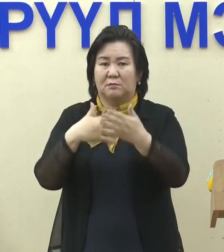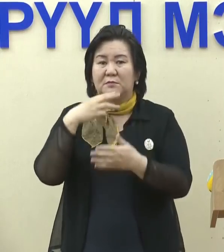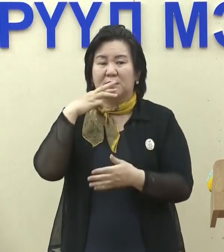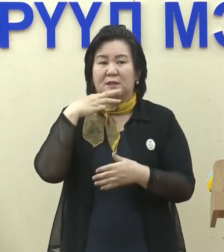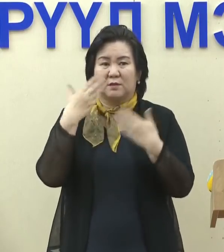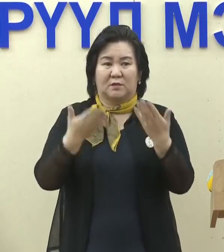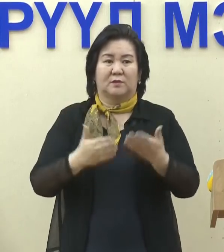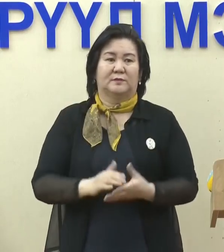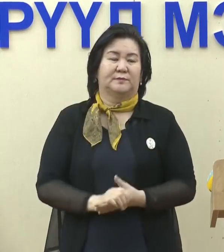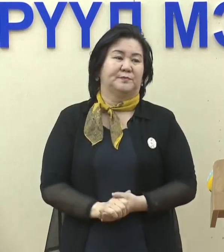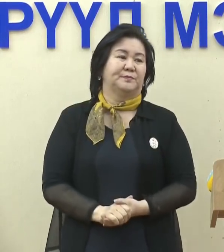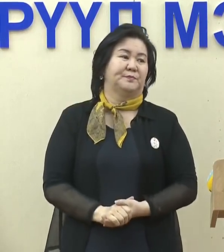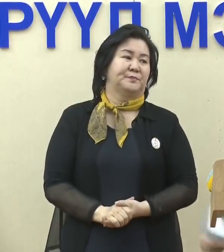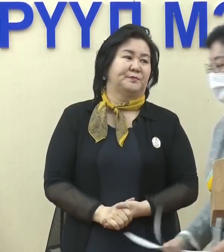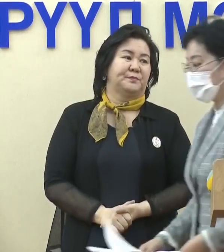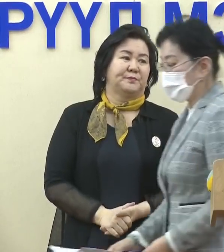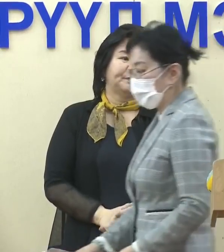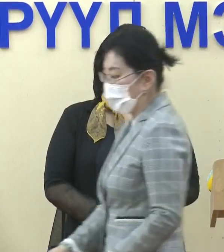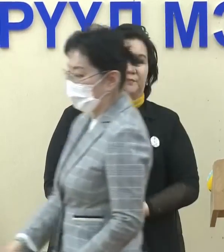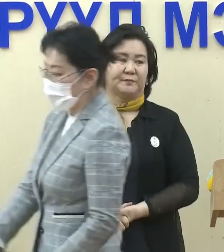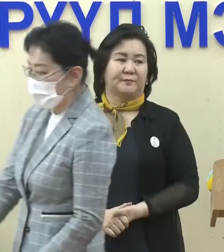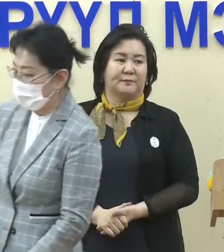талаар мэдээлэл хийнэ.